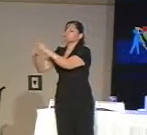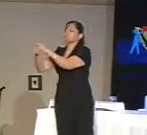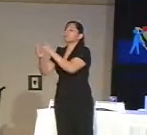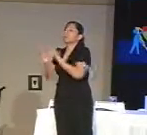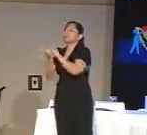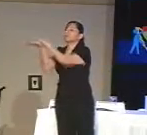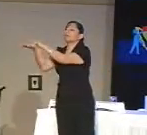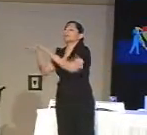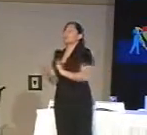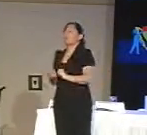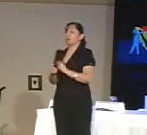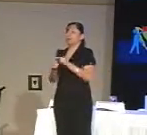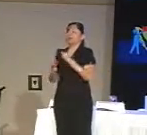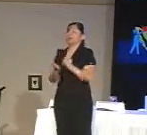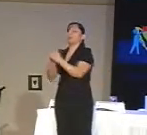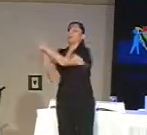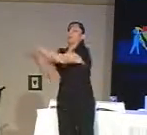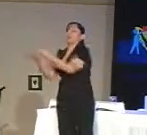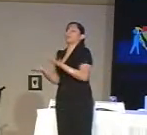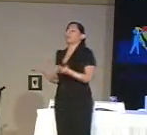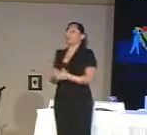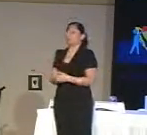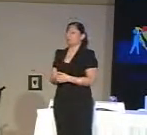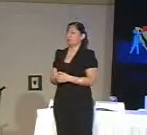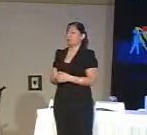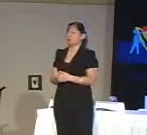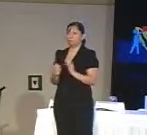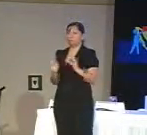Lactante hipermayor. Pero